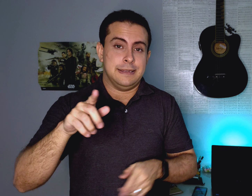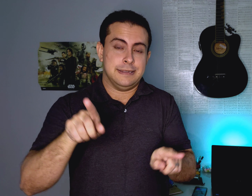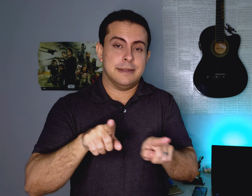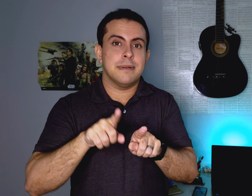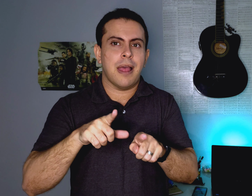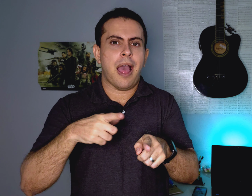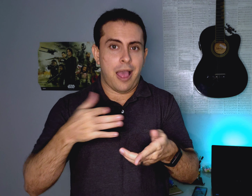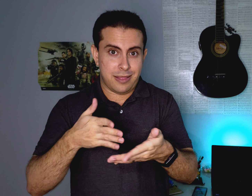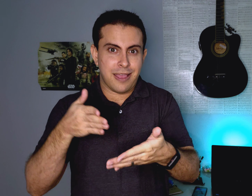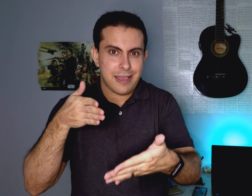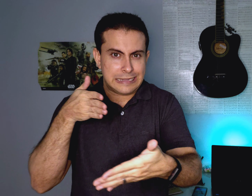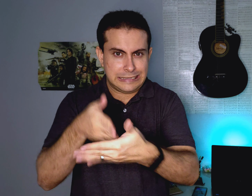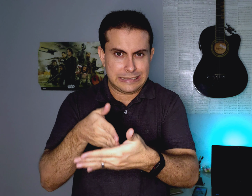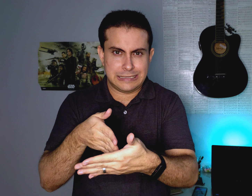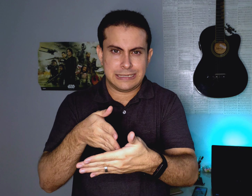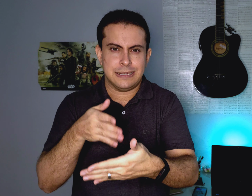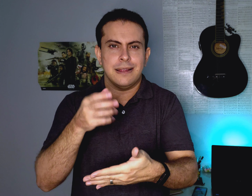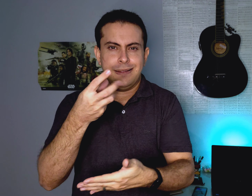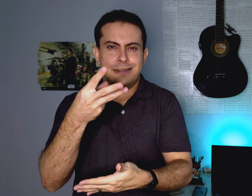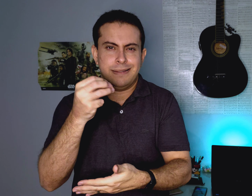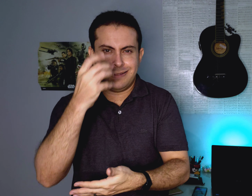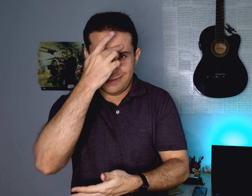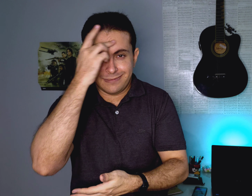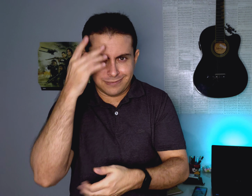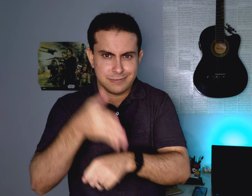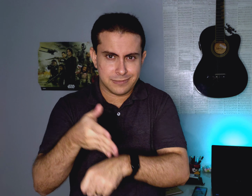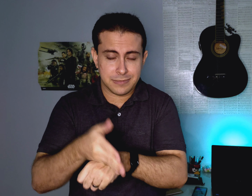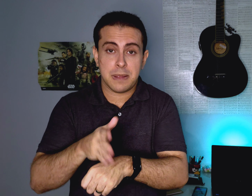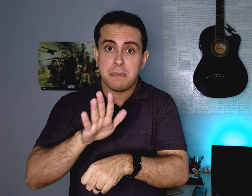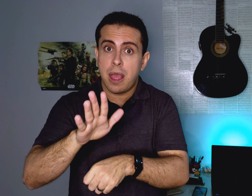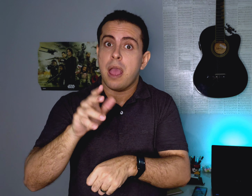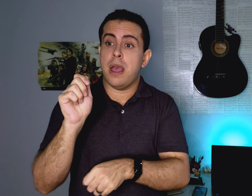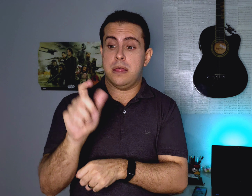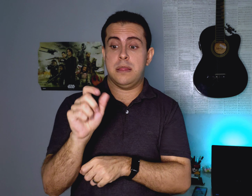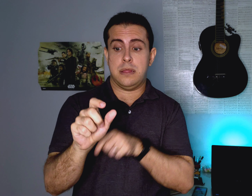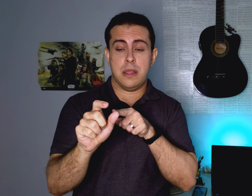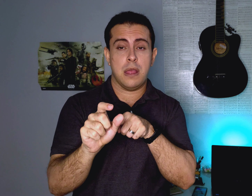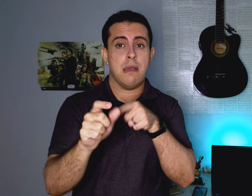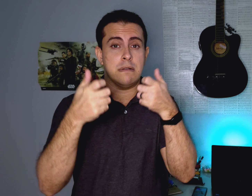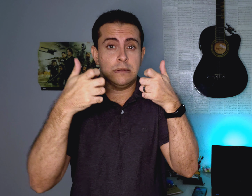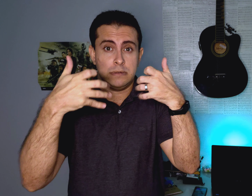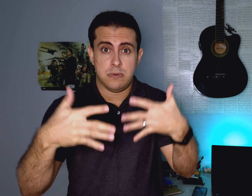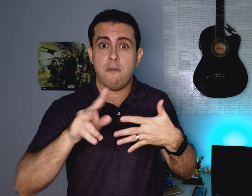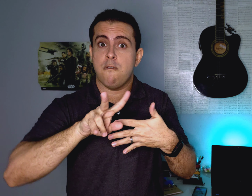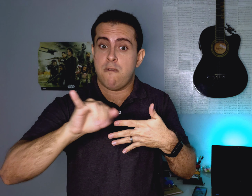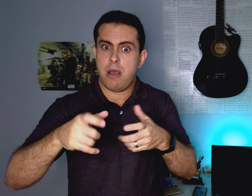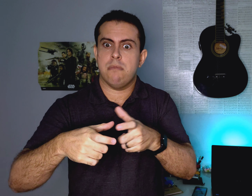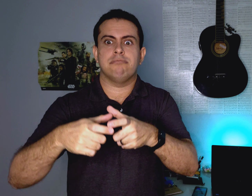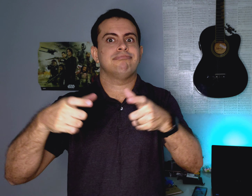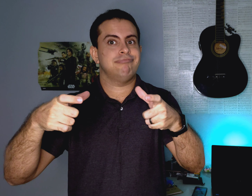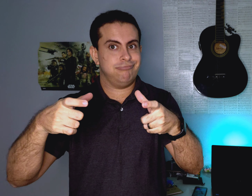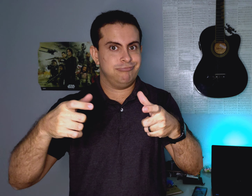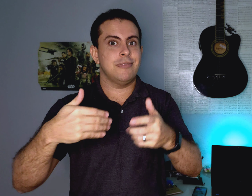E agora está com a limitação de apenas 30 pessoas participarem. Mas o Telegram disse que esse número vai